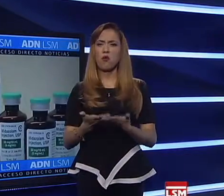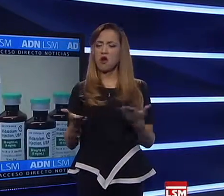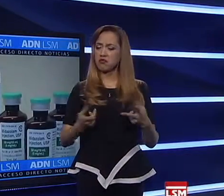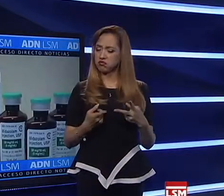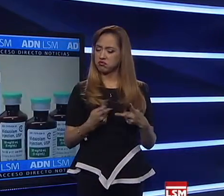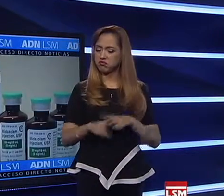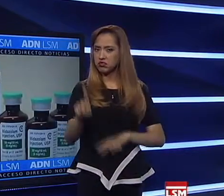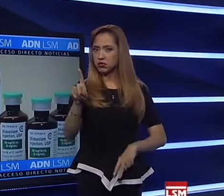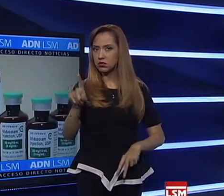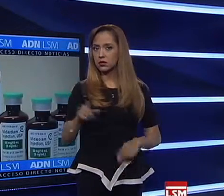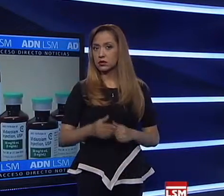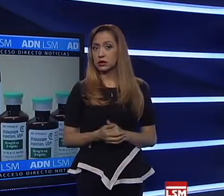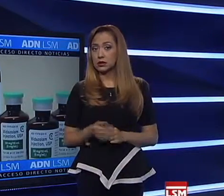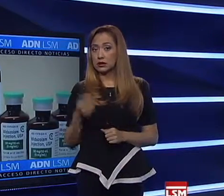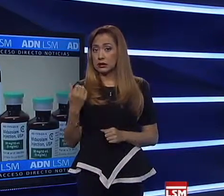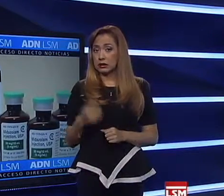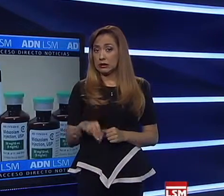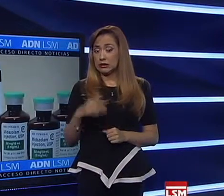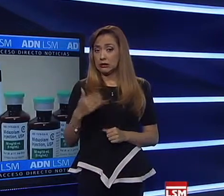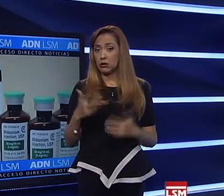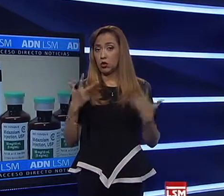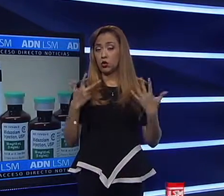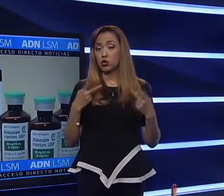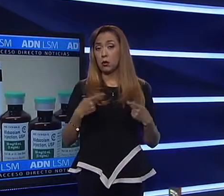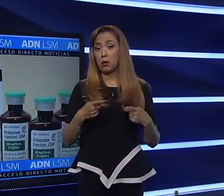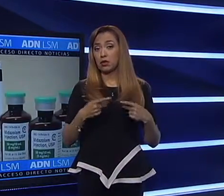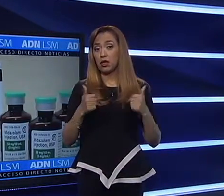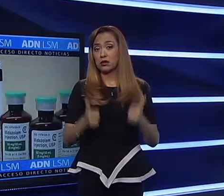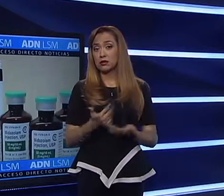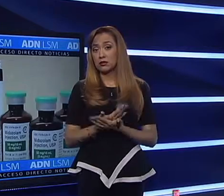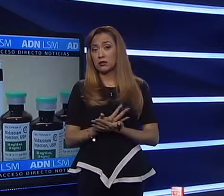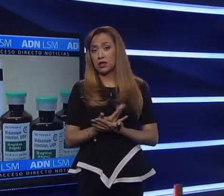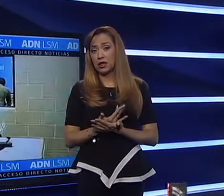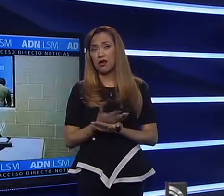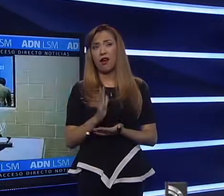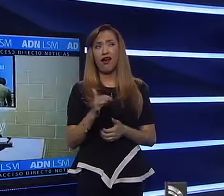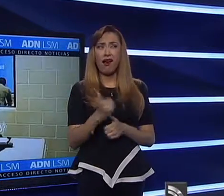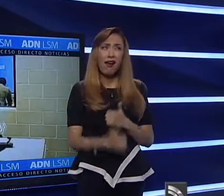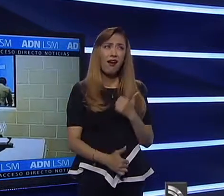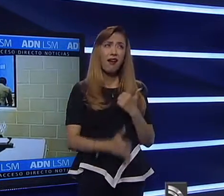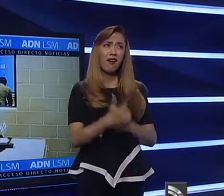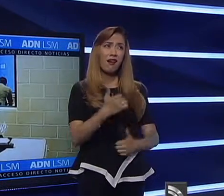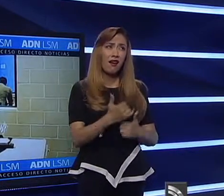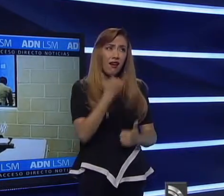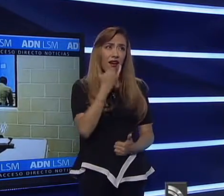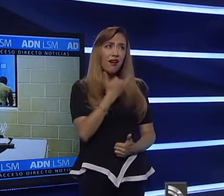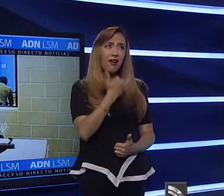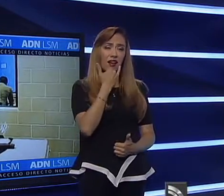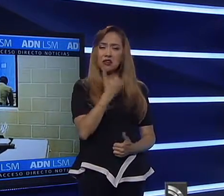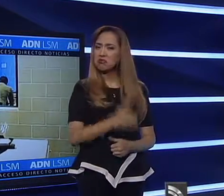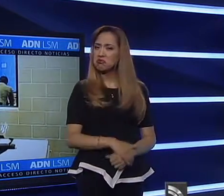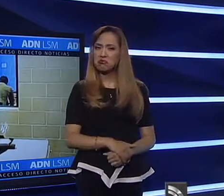las fechas de ejecución de 8 reclusos que agotaron todos sus recursos legales.